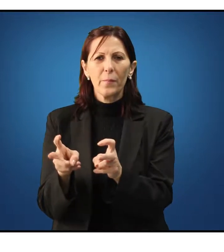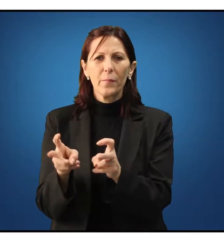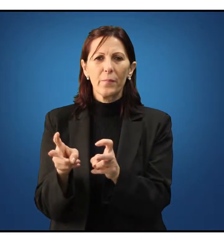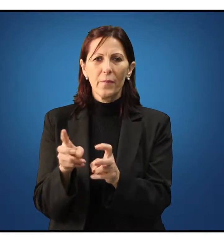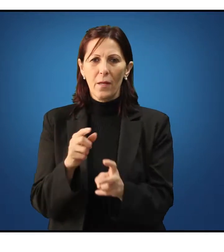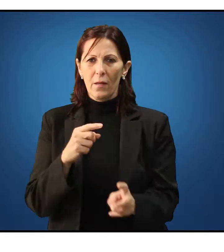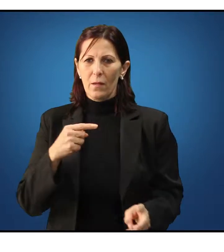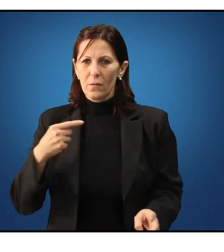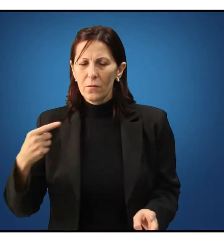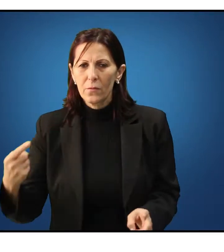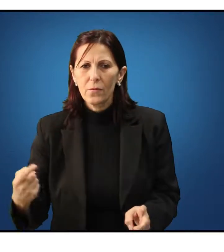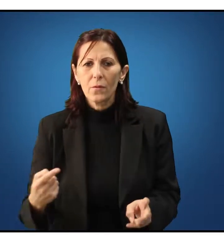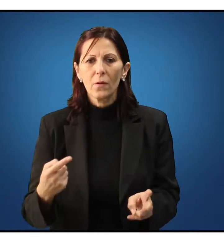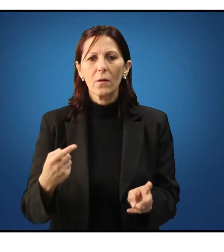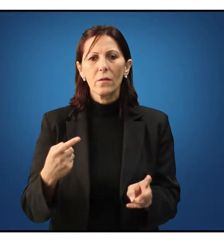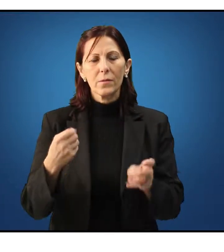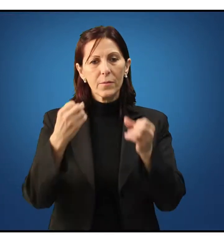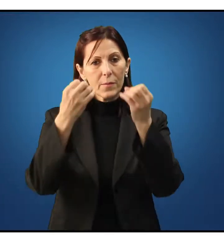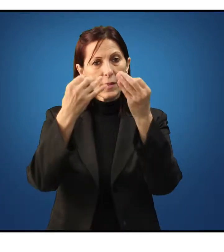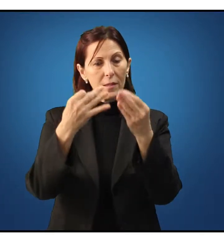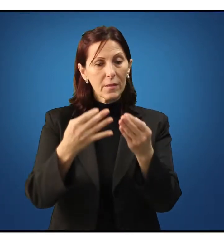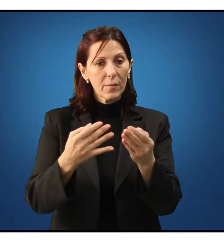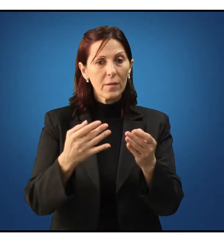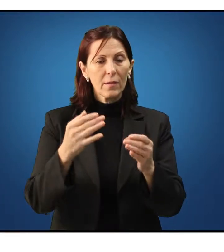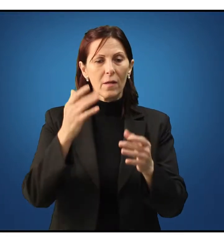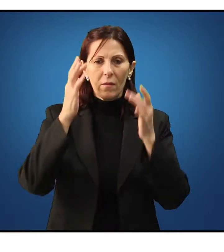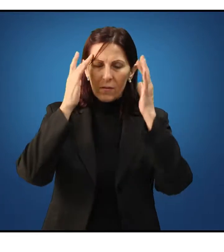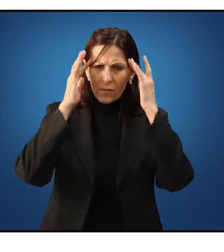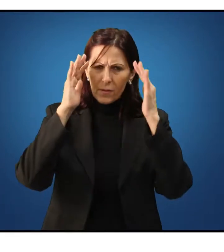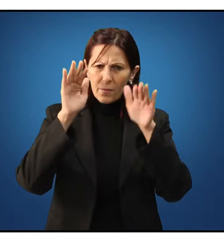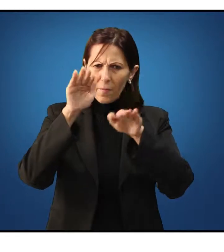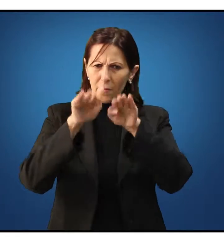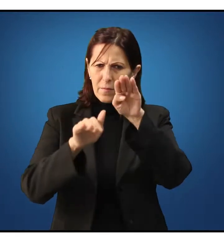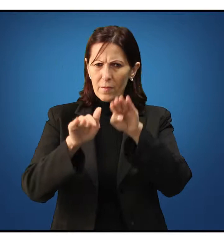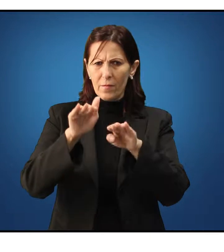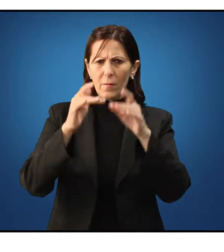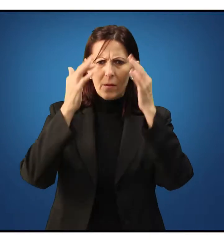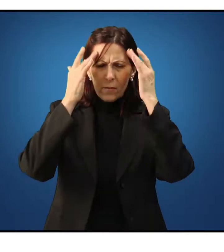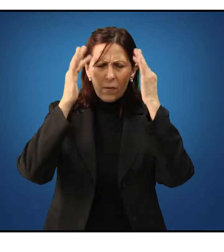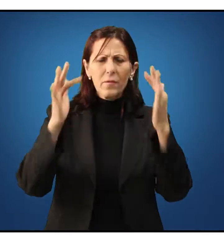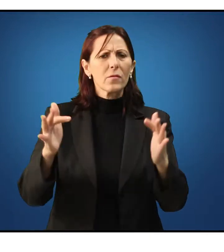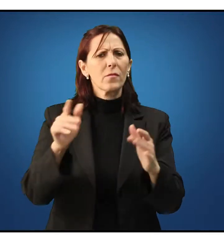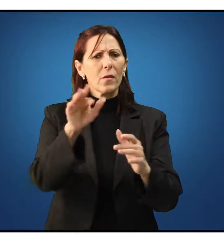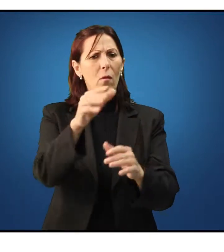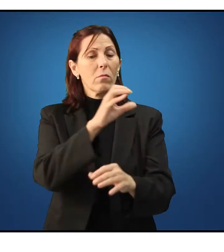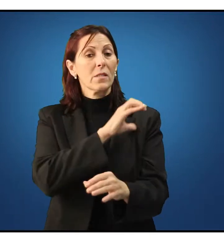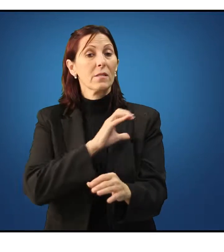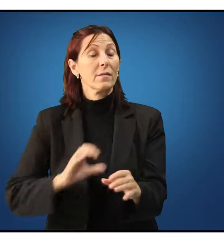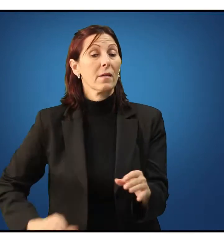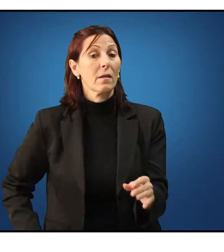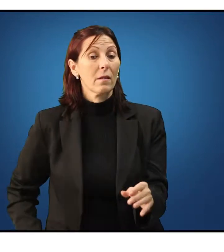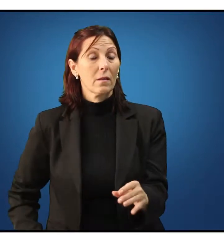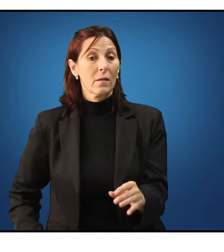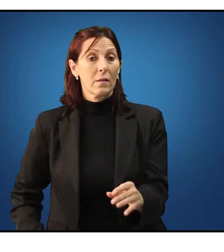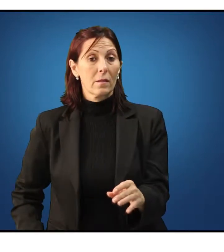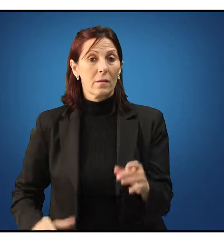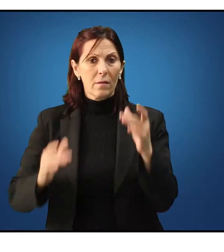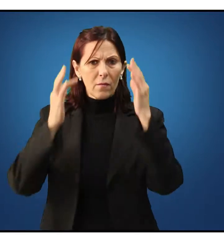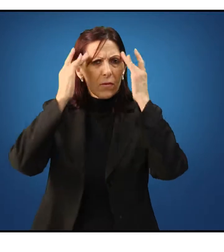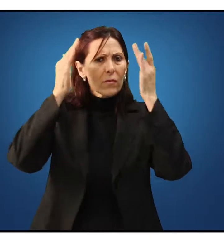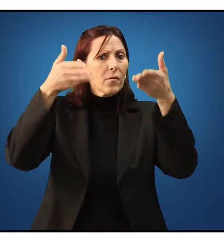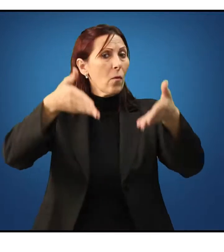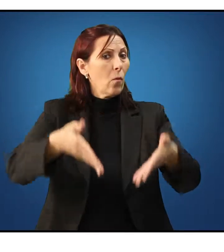nós dissemos que a filosofia medieval foi essencialmente uma filosofia cristã. A filosofia